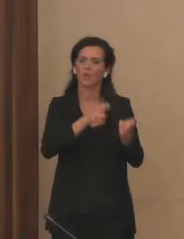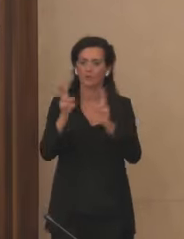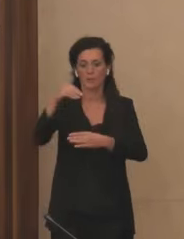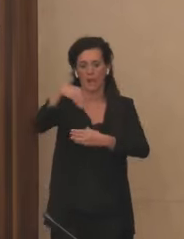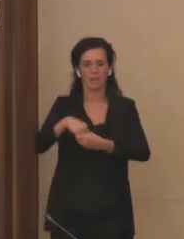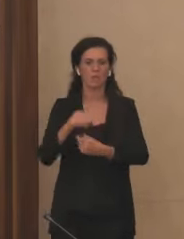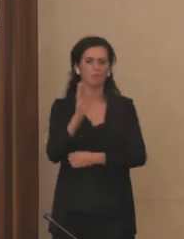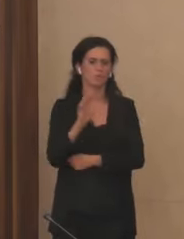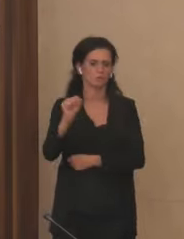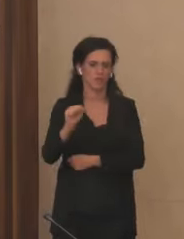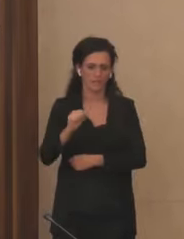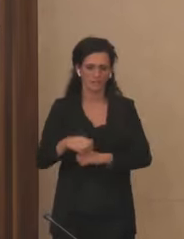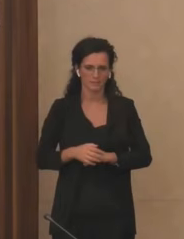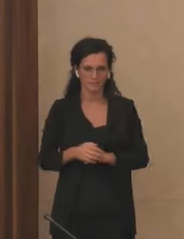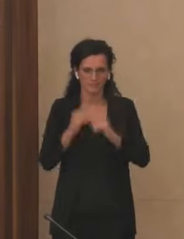Buenos Aires.